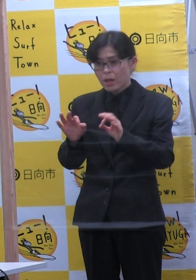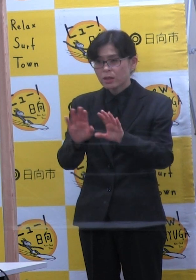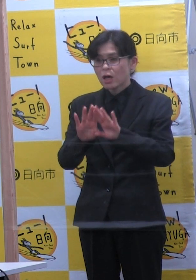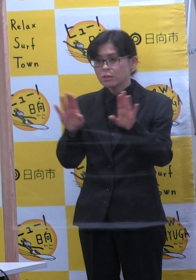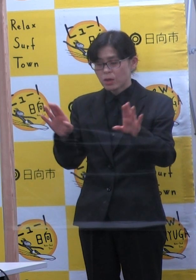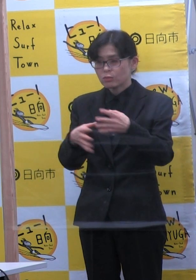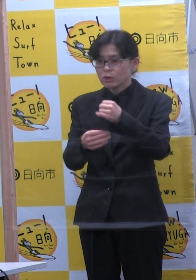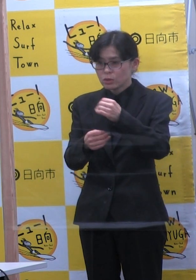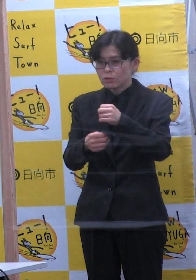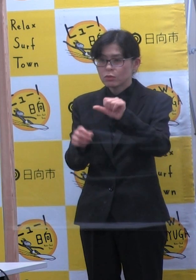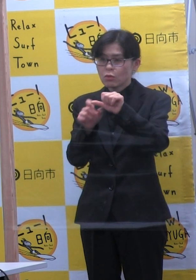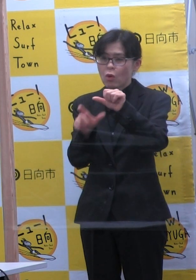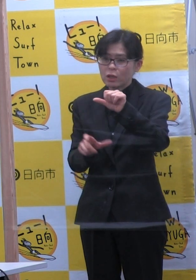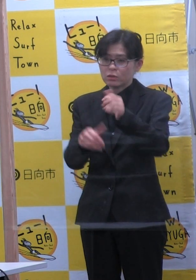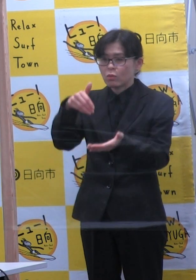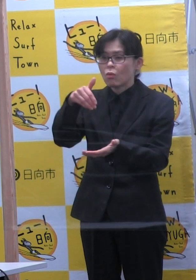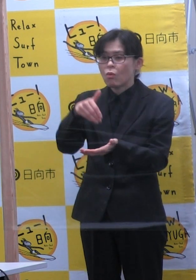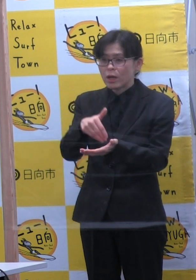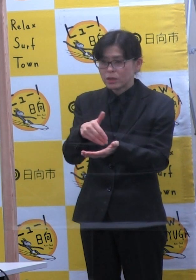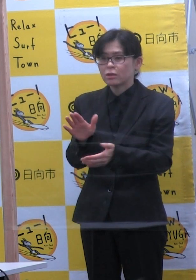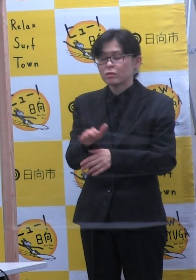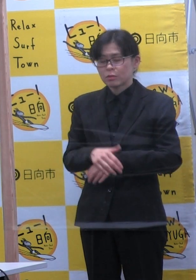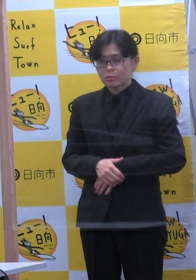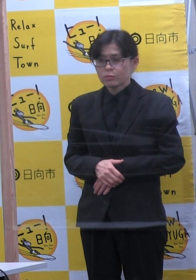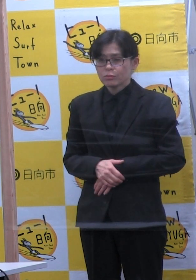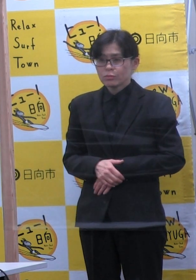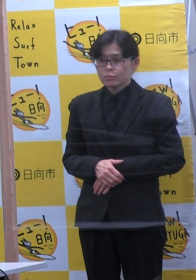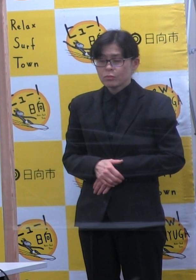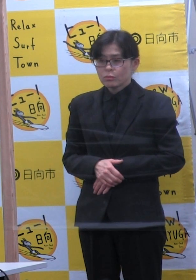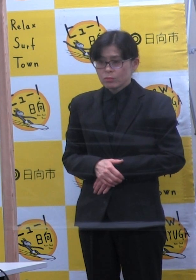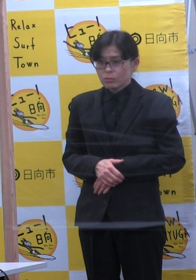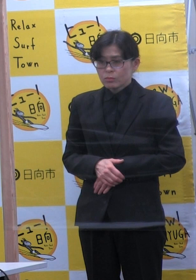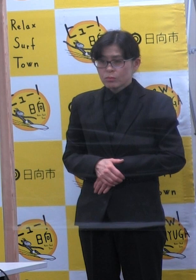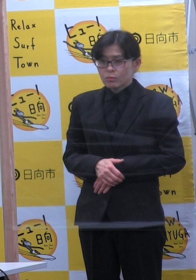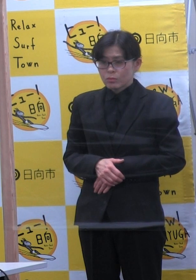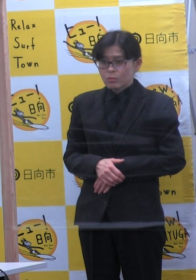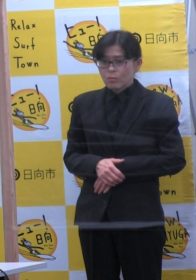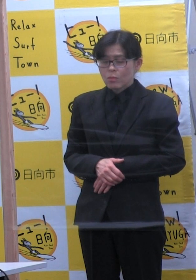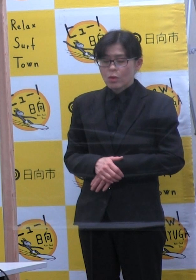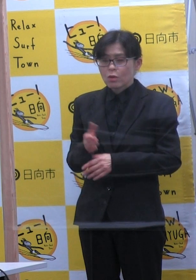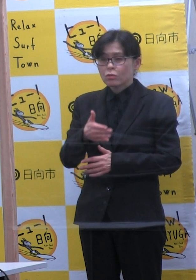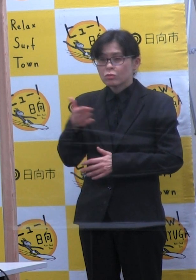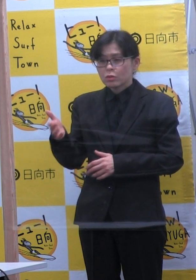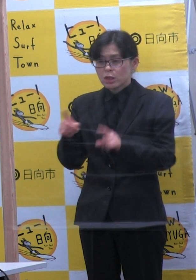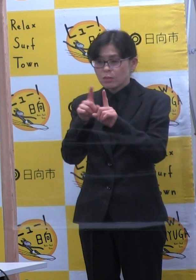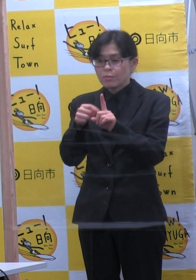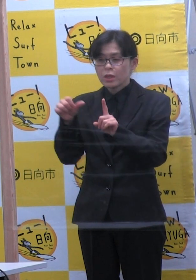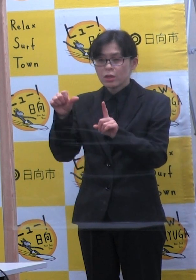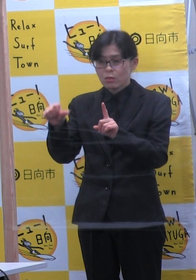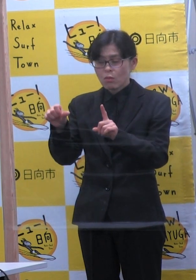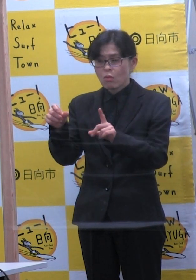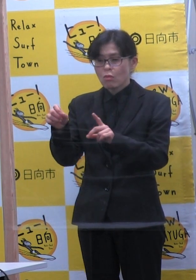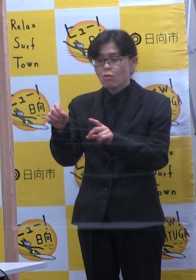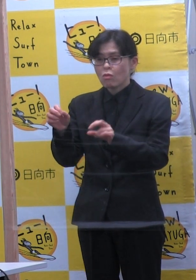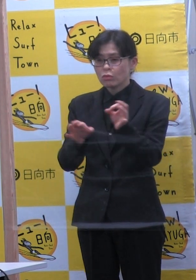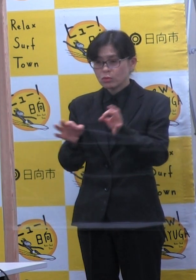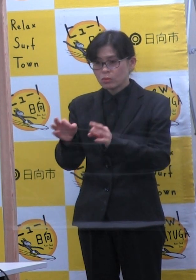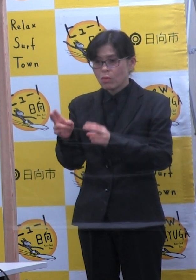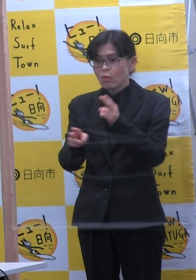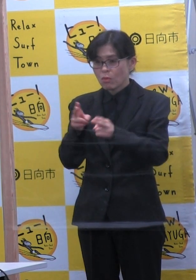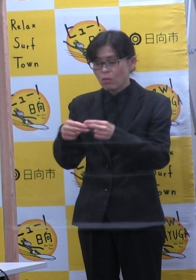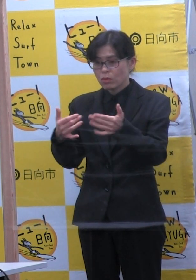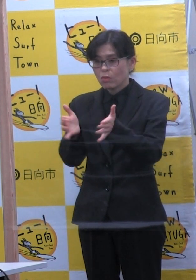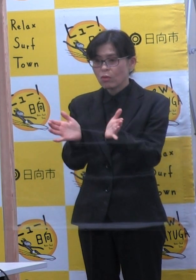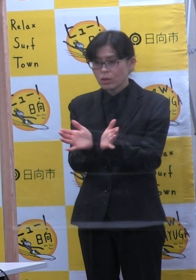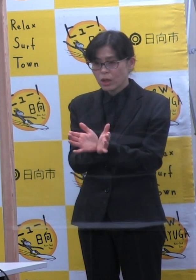については5月下旬を予定しています。次に5ページの商工業団体組合等